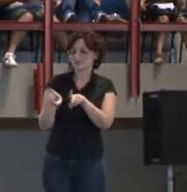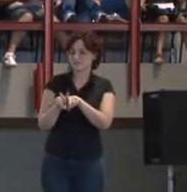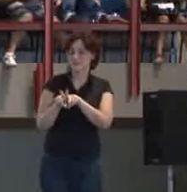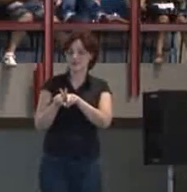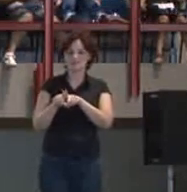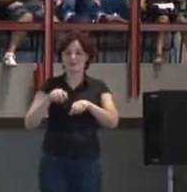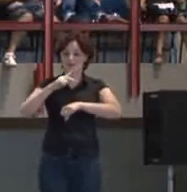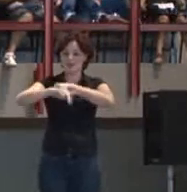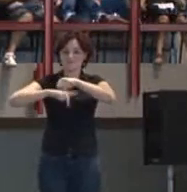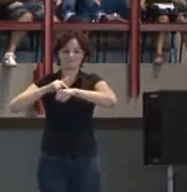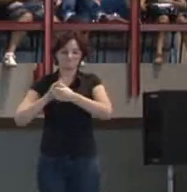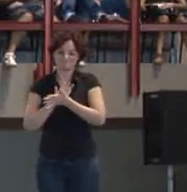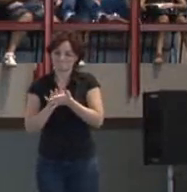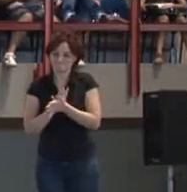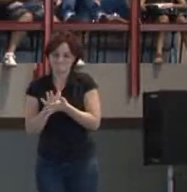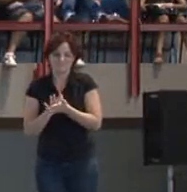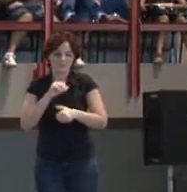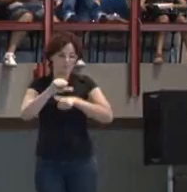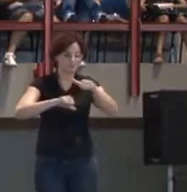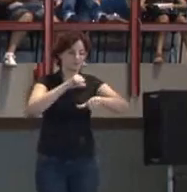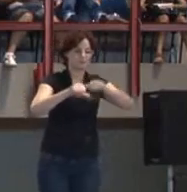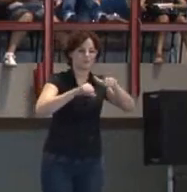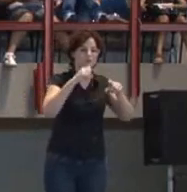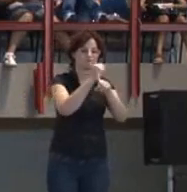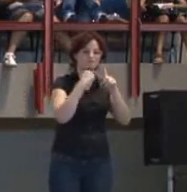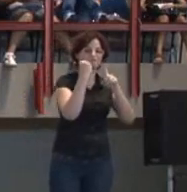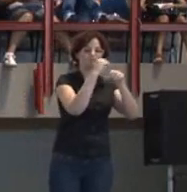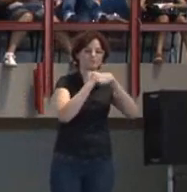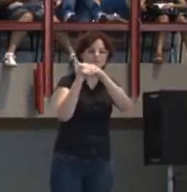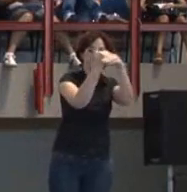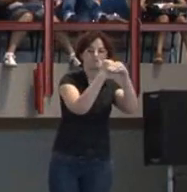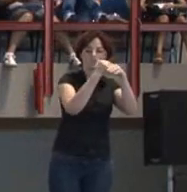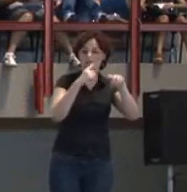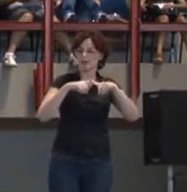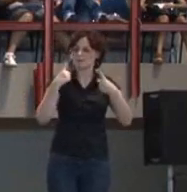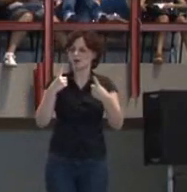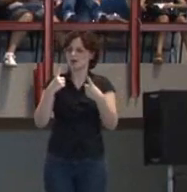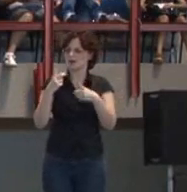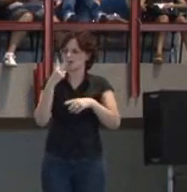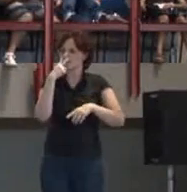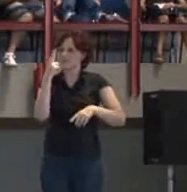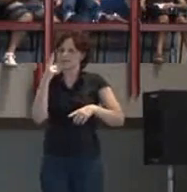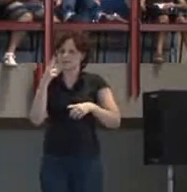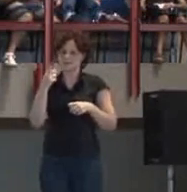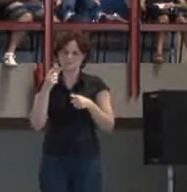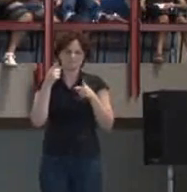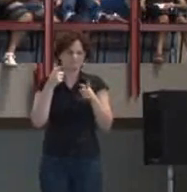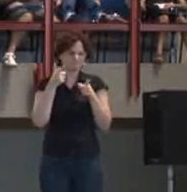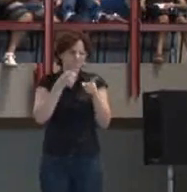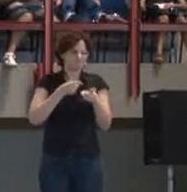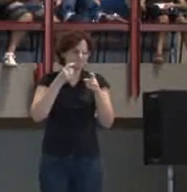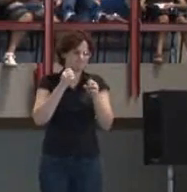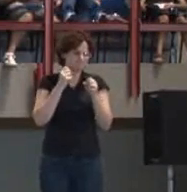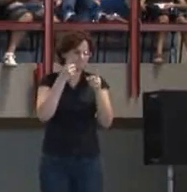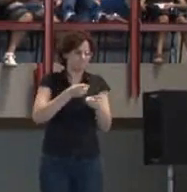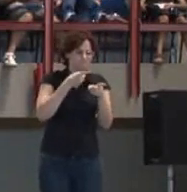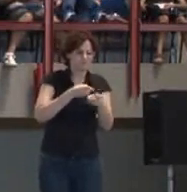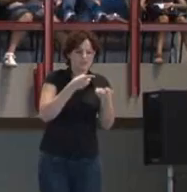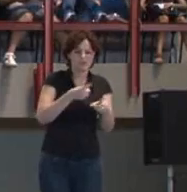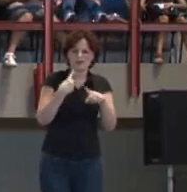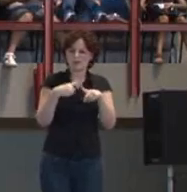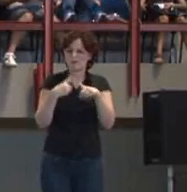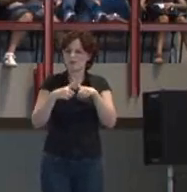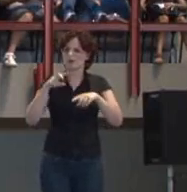socialista entretanto Isso foi uma provocação Imagine que foi uma provocação direta paraa União Soviética o